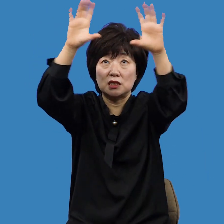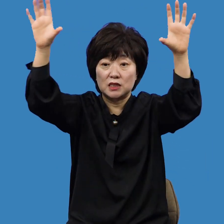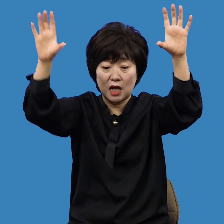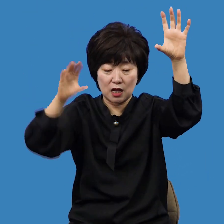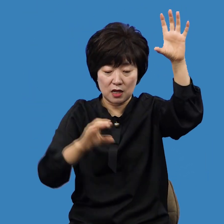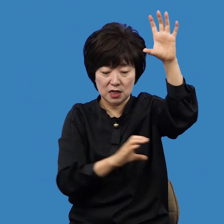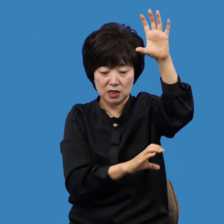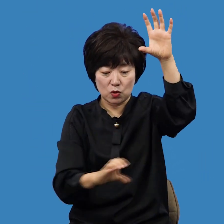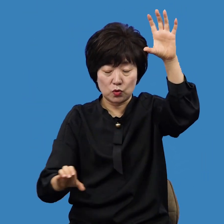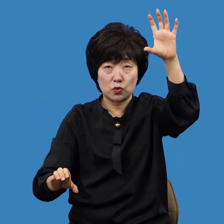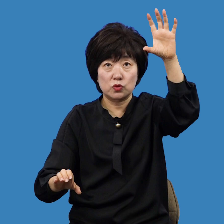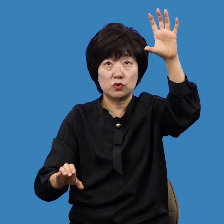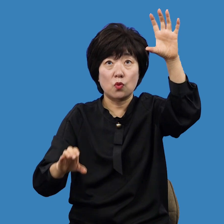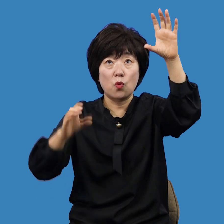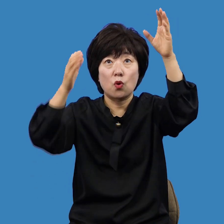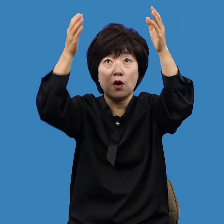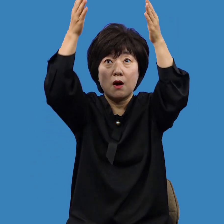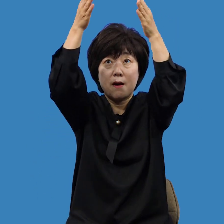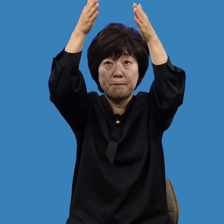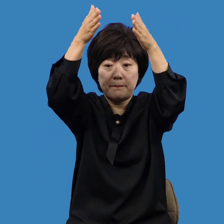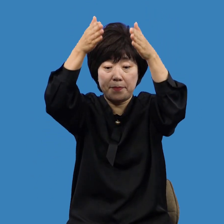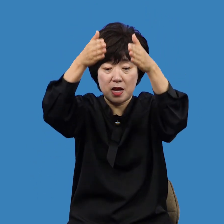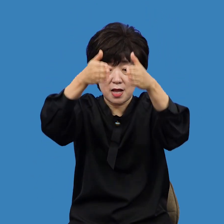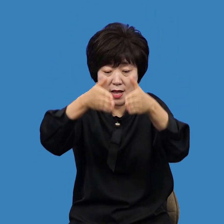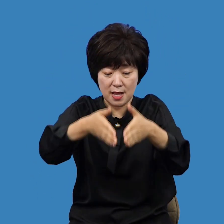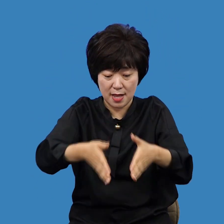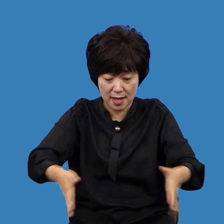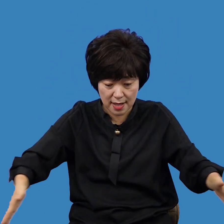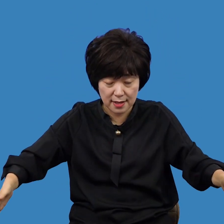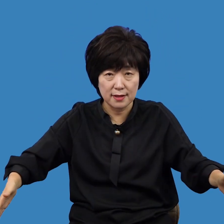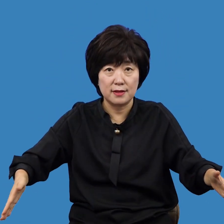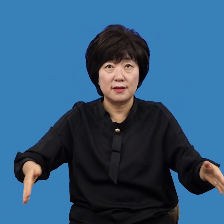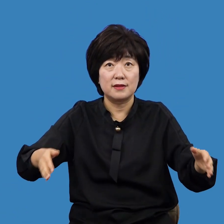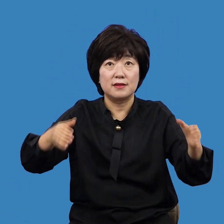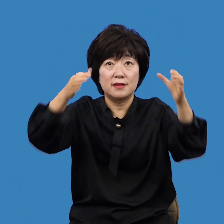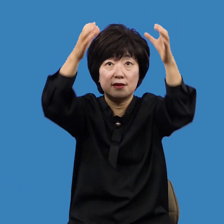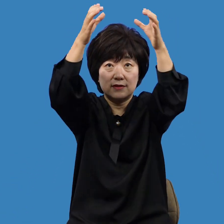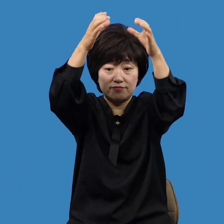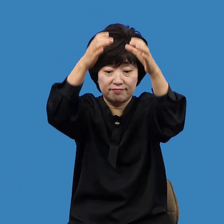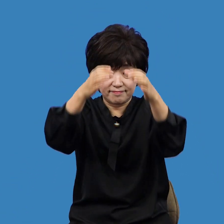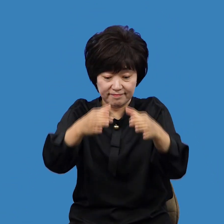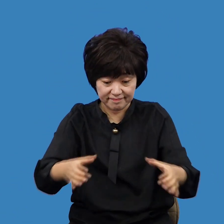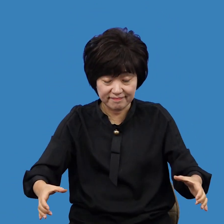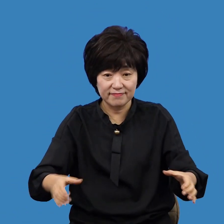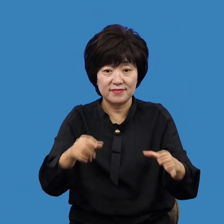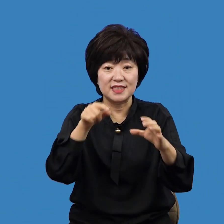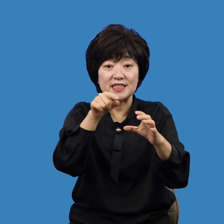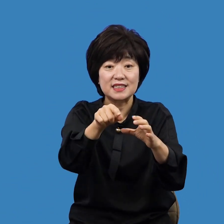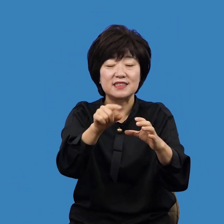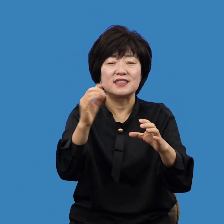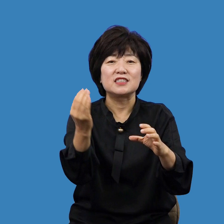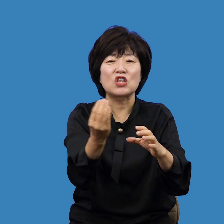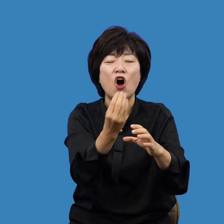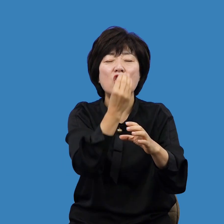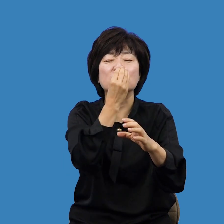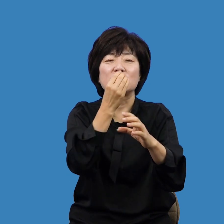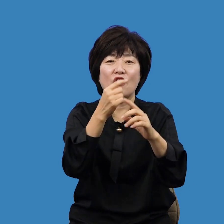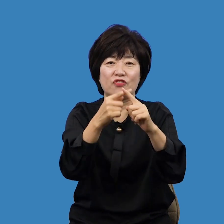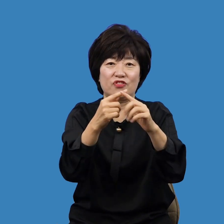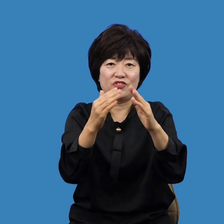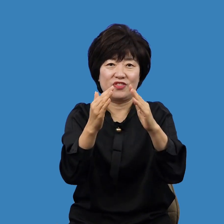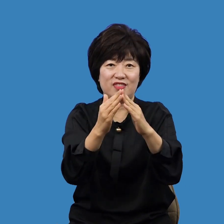성전이야. 하늘이 땅으로 딱 터치해서 지나가는 곳이 성전이라고. 그러니까 이 성전이 없으면 그냥